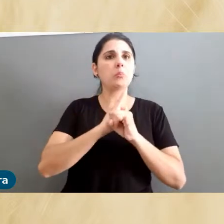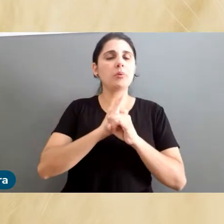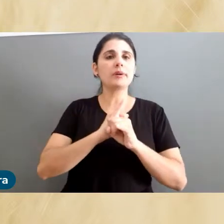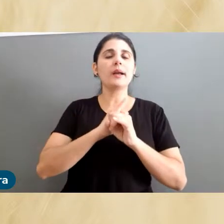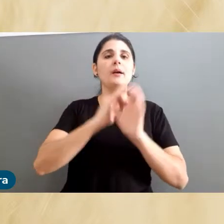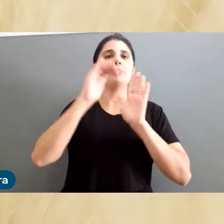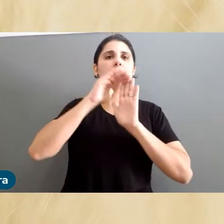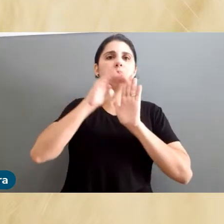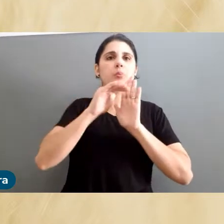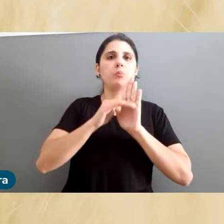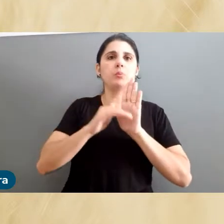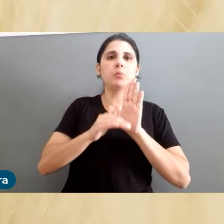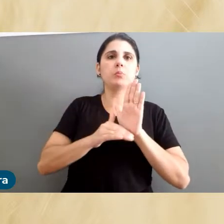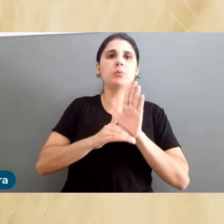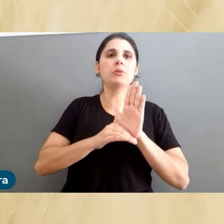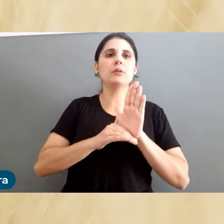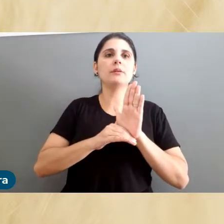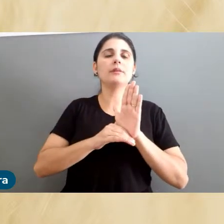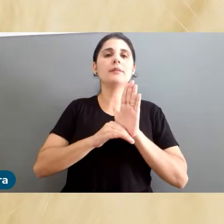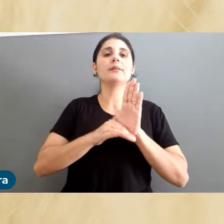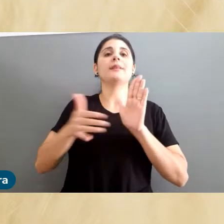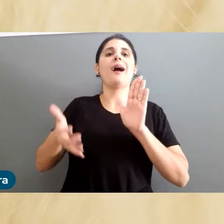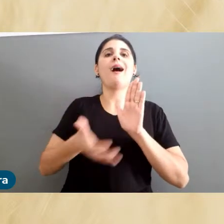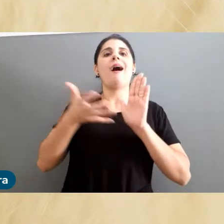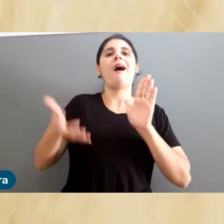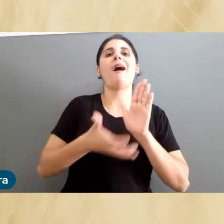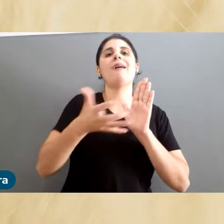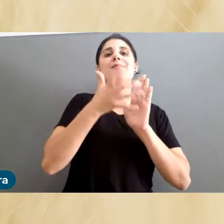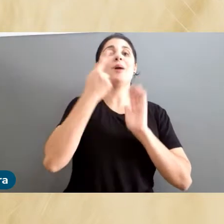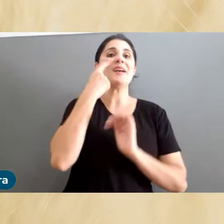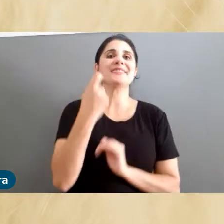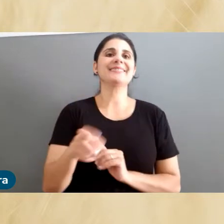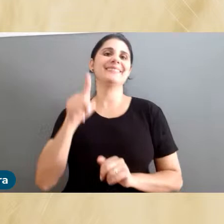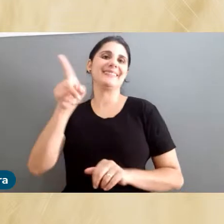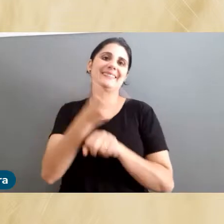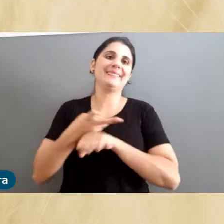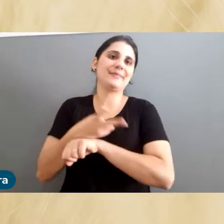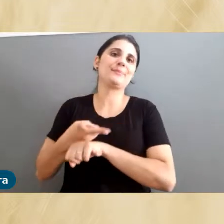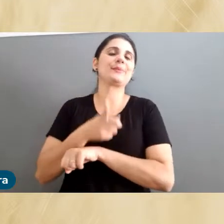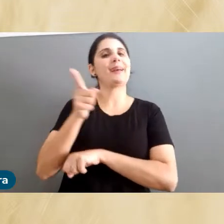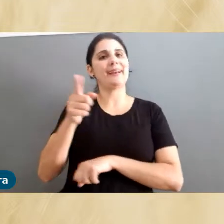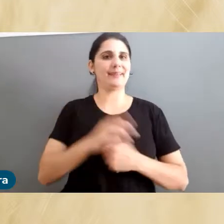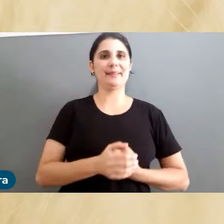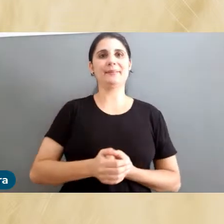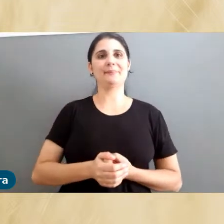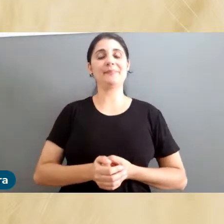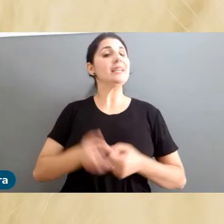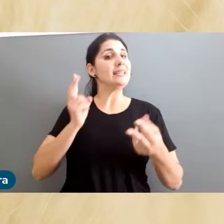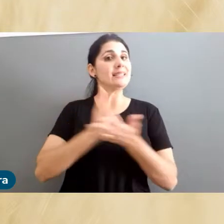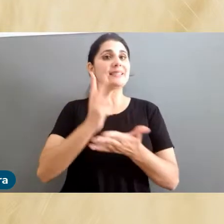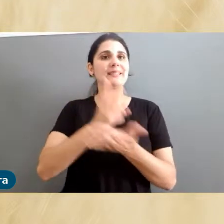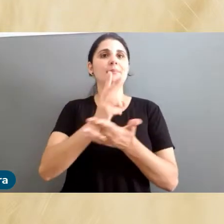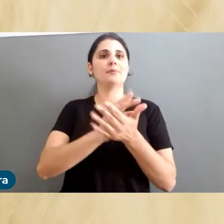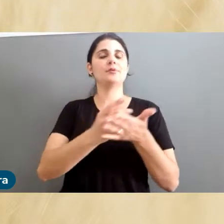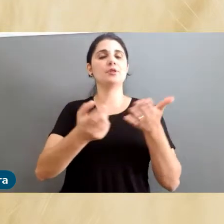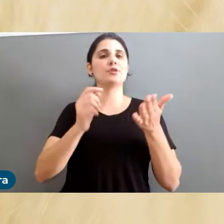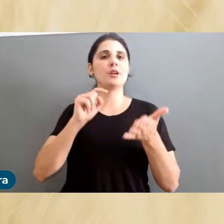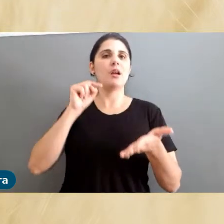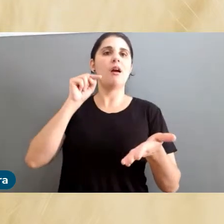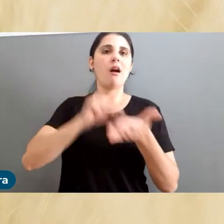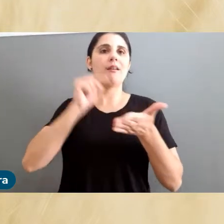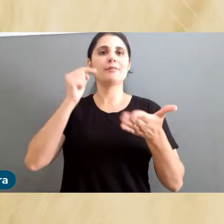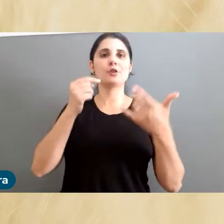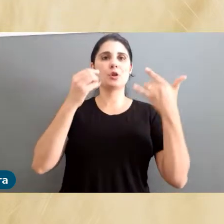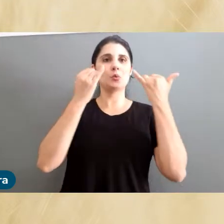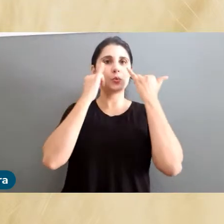pessoa está sendo alimentado pelos interesses dela. Toda vez que a gente clica numa notícia, que a gente